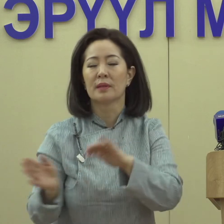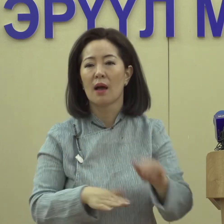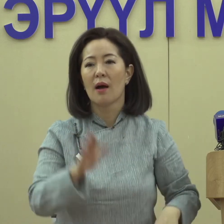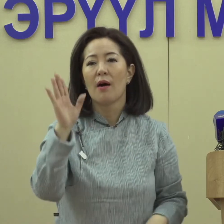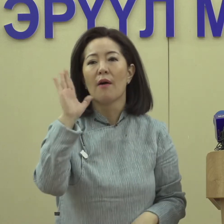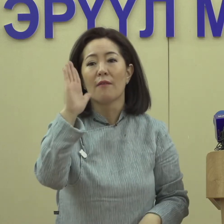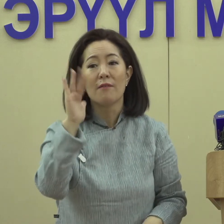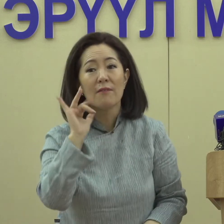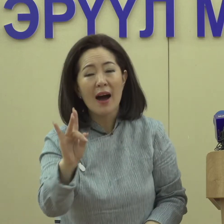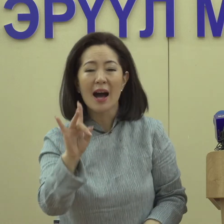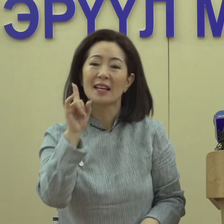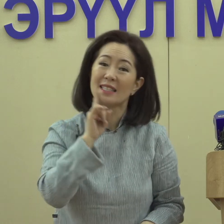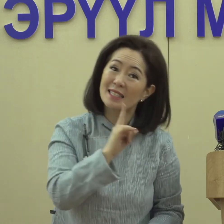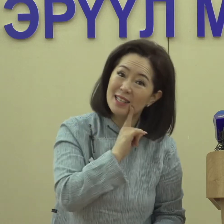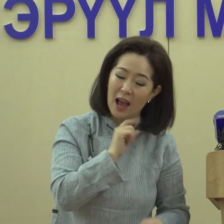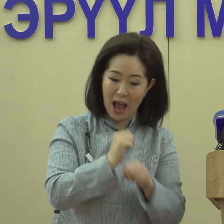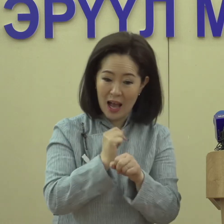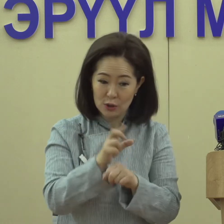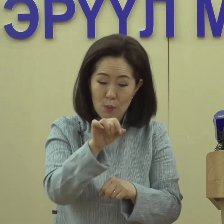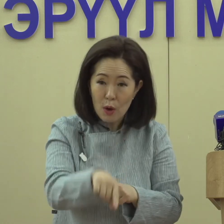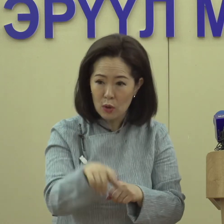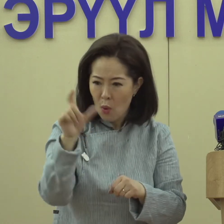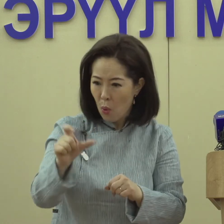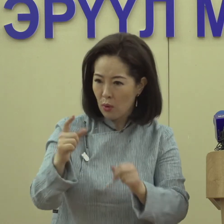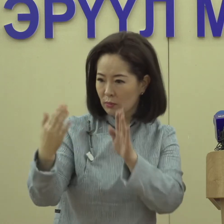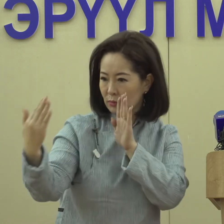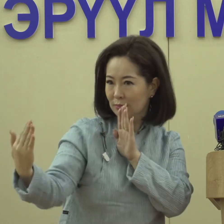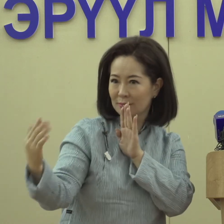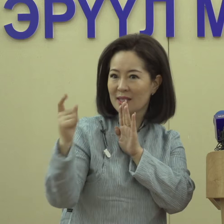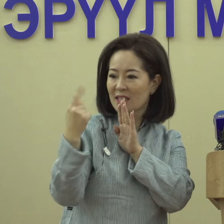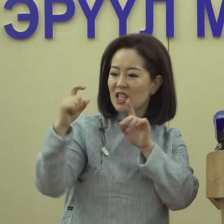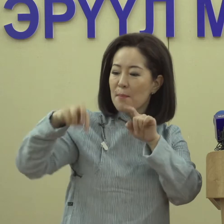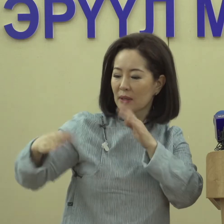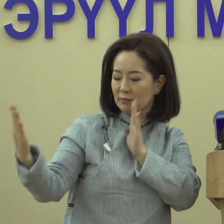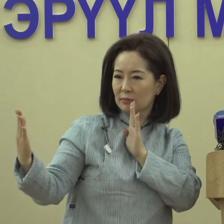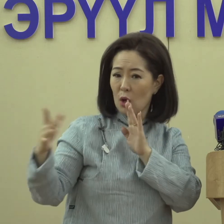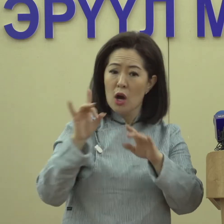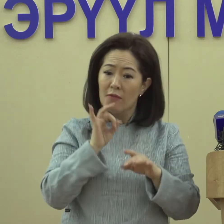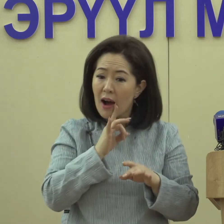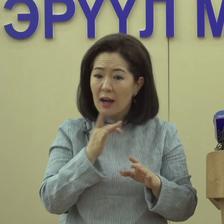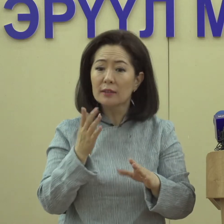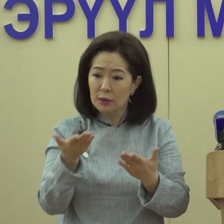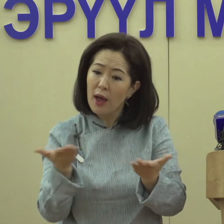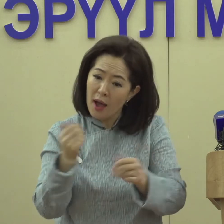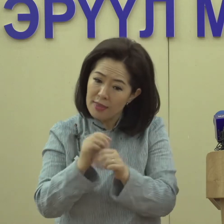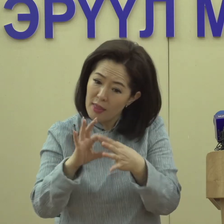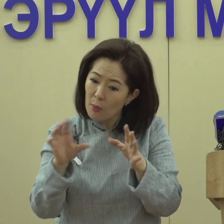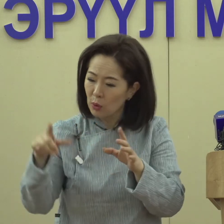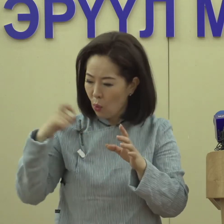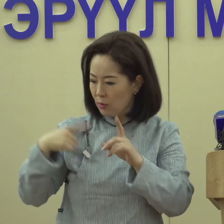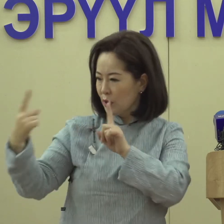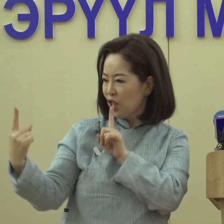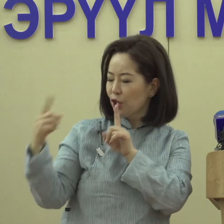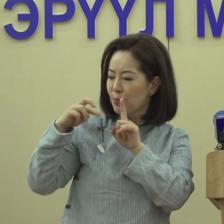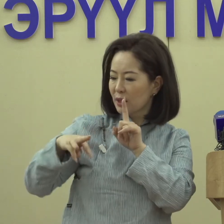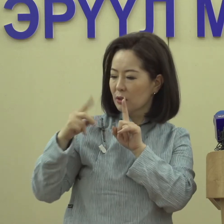үйлчилгээний байгууллагууд үйлчилгээ эрхлэх тохиолдолд үйлчлүүлэгч хоорондын зай 1 метрээс багахгүй байх зэрэг шаардлагуудыг бол тавьсан